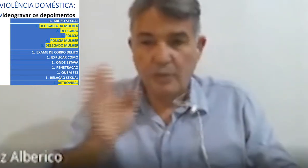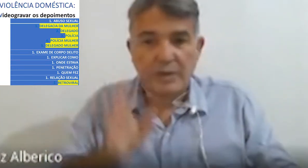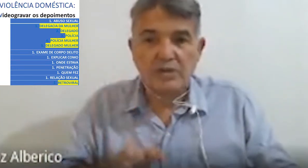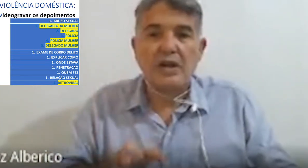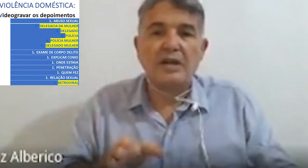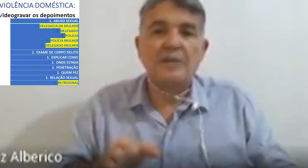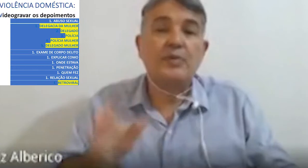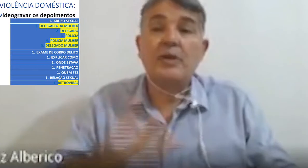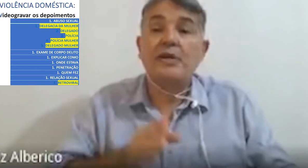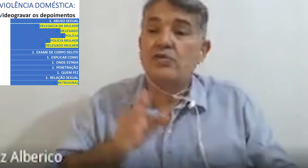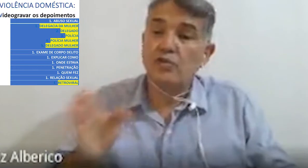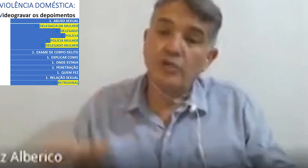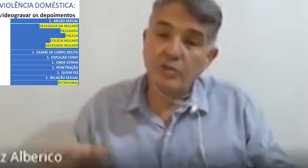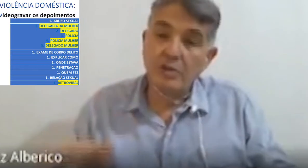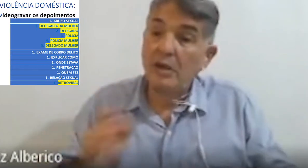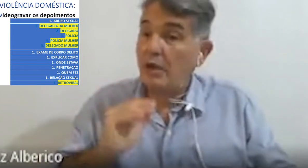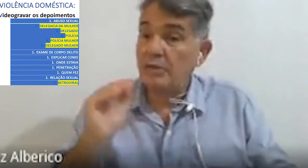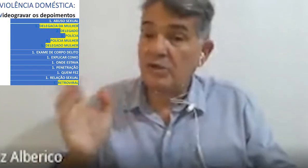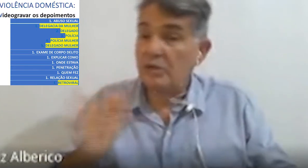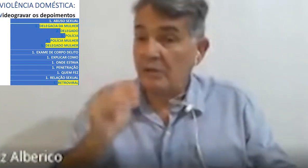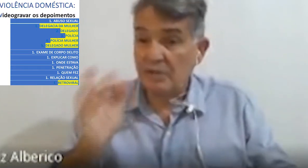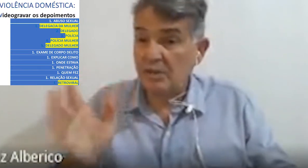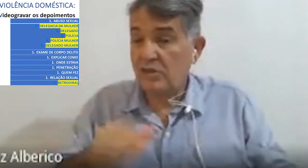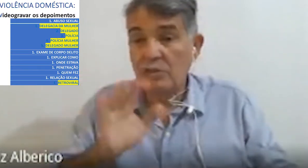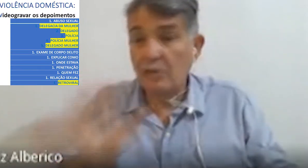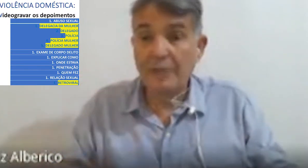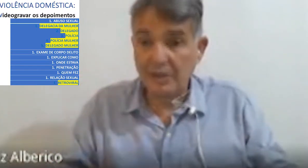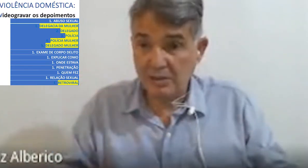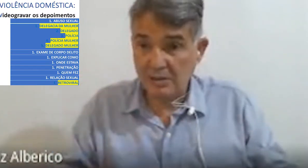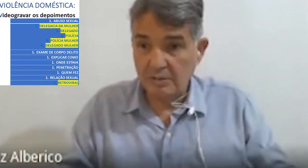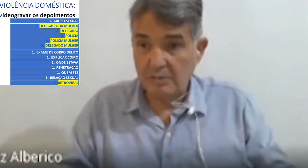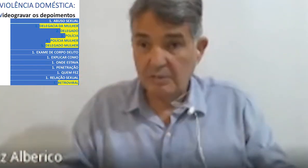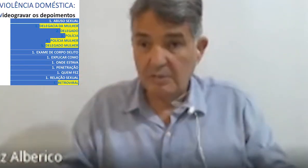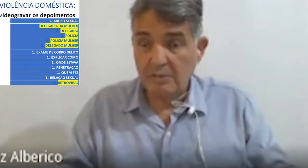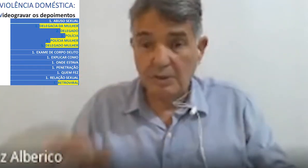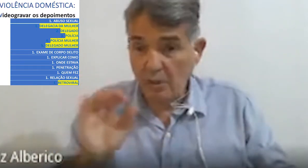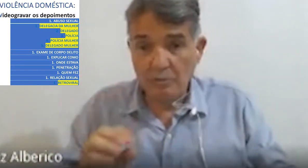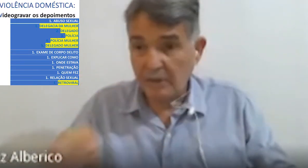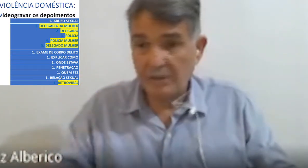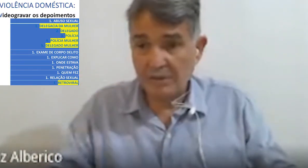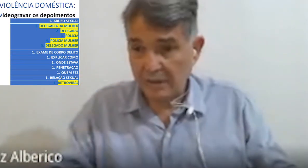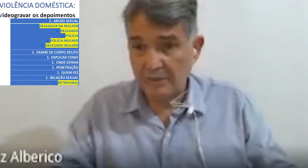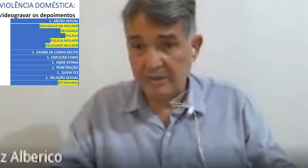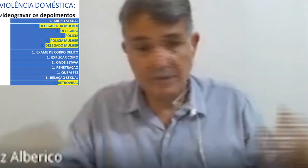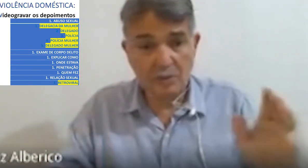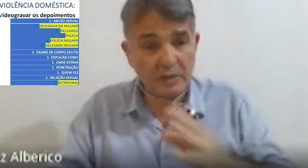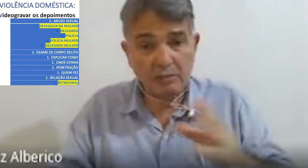pode achar que porque é surdo, é o anjinho, é o santinho e não mente. Não botem isso na cabeça. É ser humano igual a